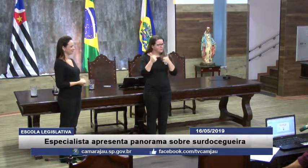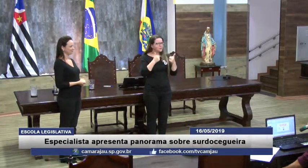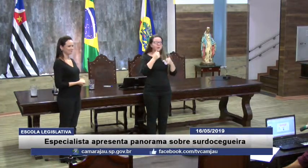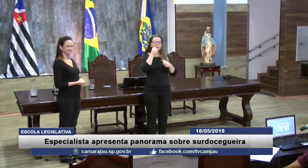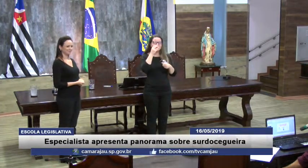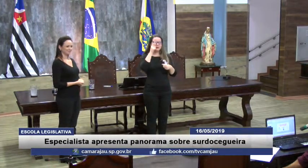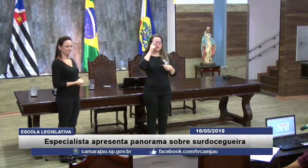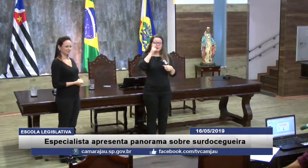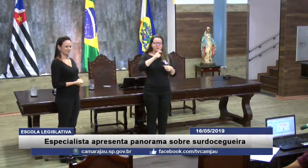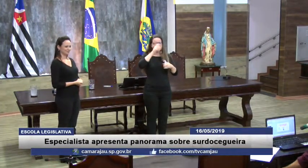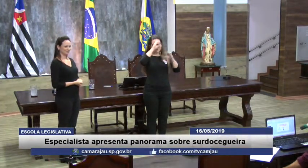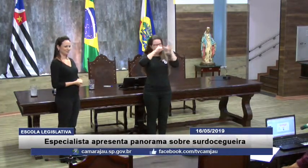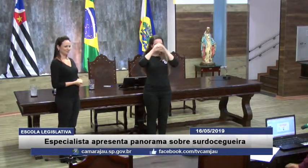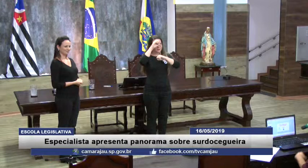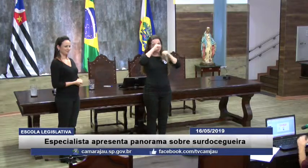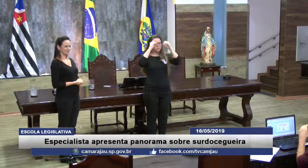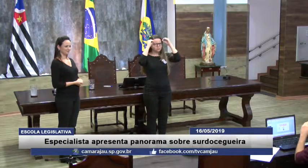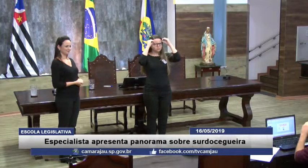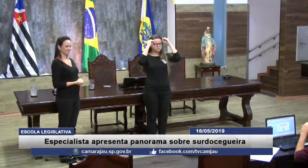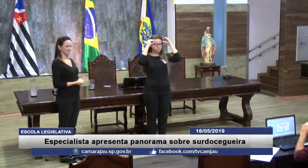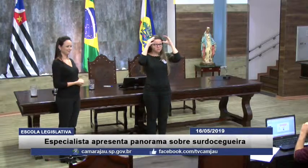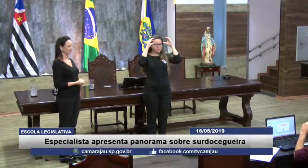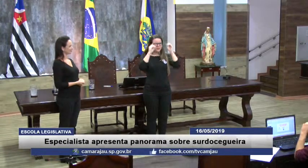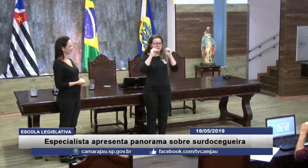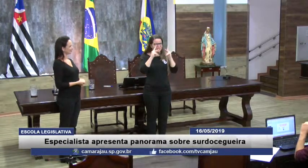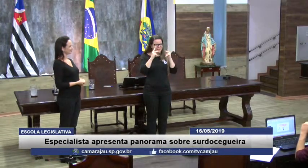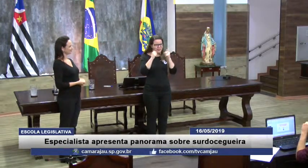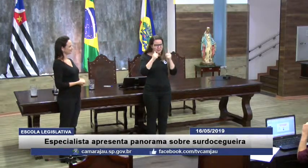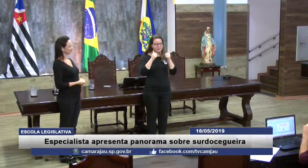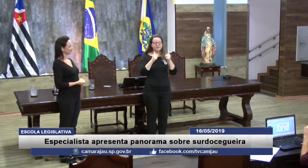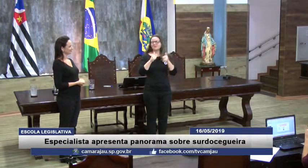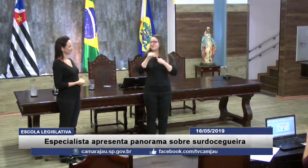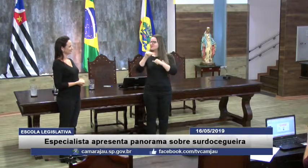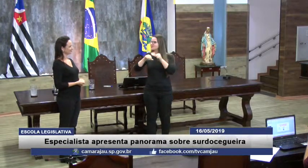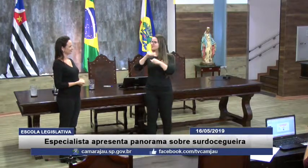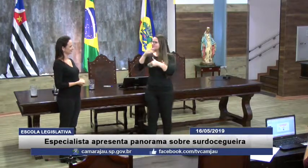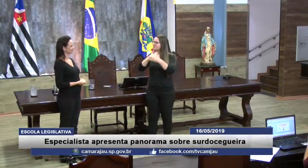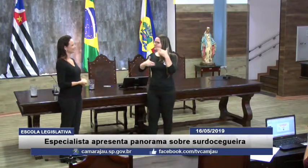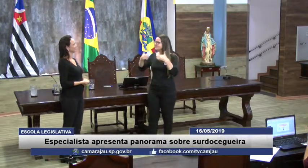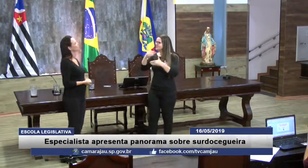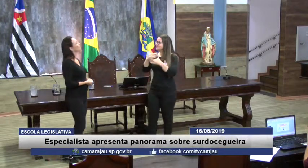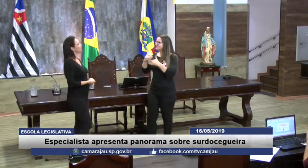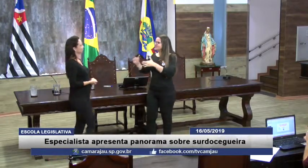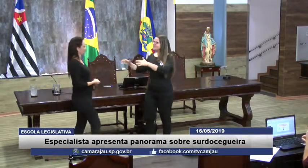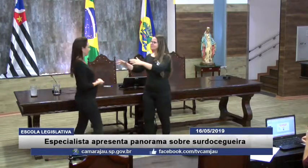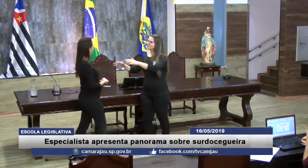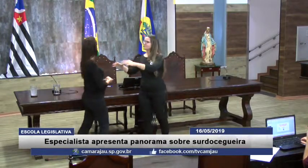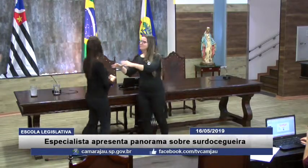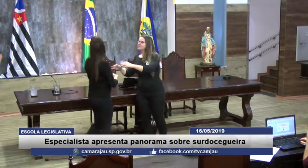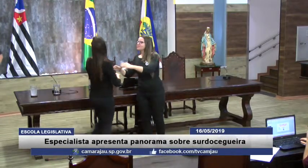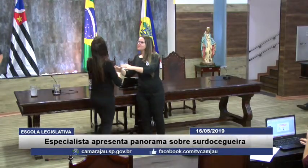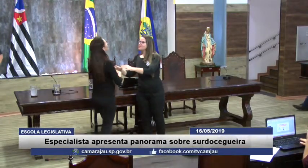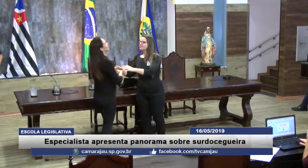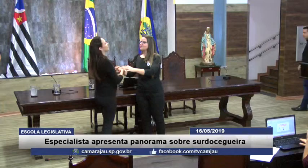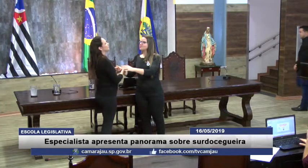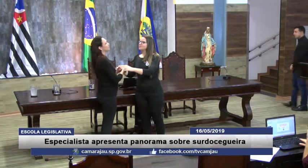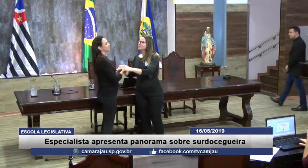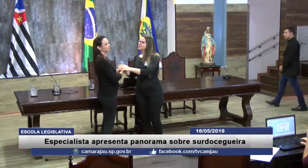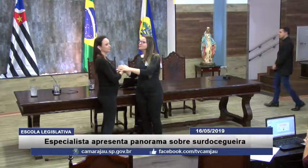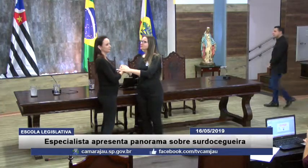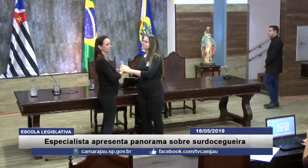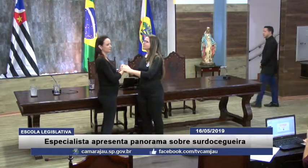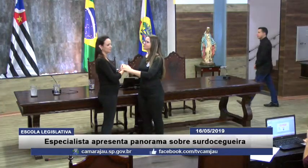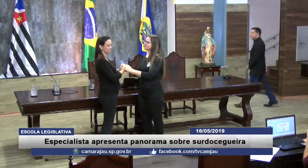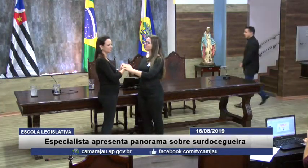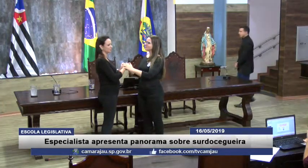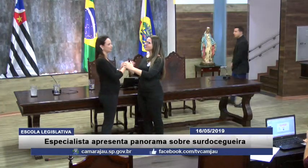obrigada. E, enfim, vamos entrar então no conteúdo, aprender um pouco sobre surdo-cegueira, o que é surdo-cegueira. Será que a gente pode